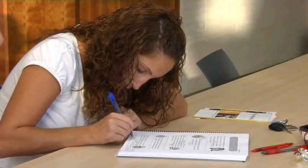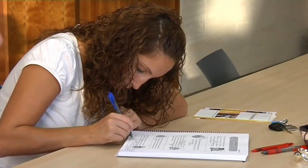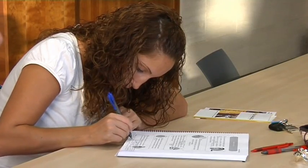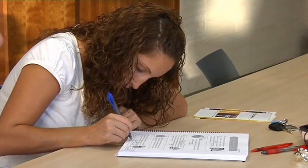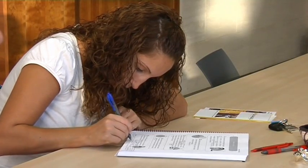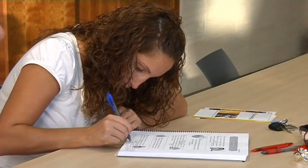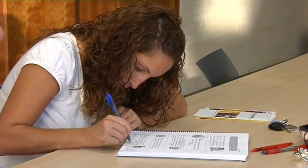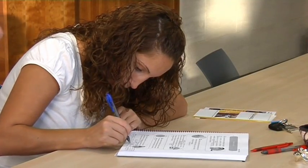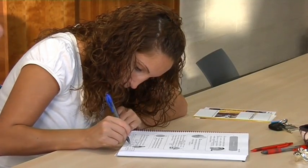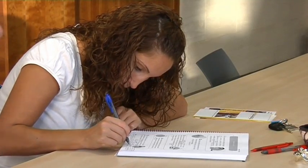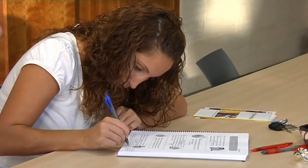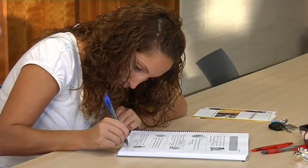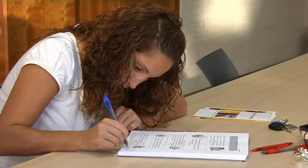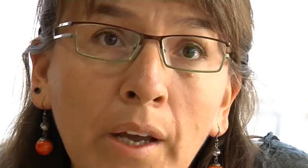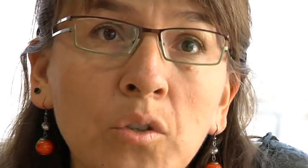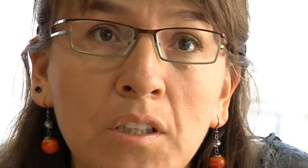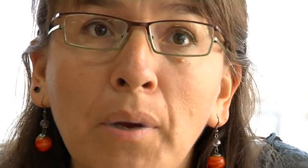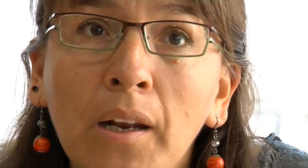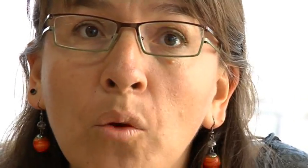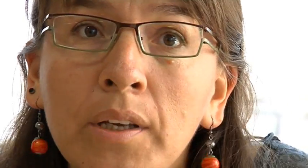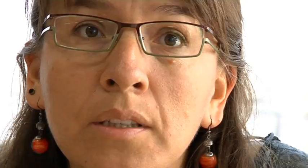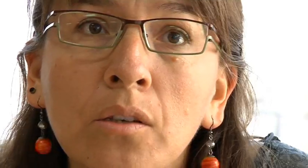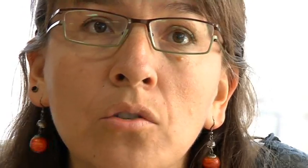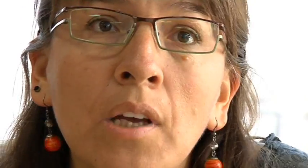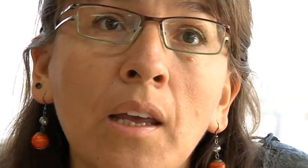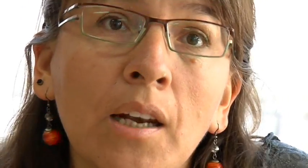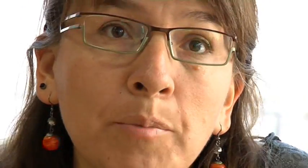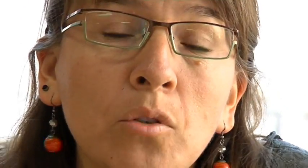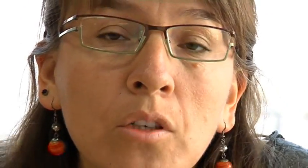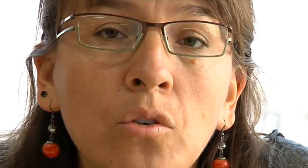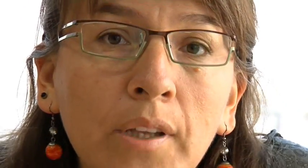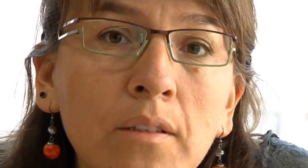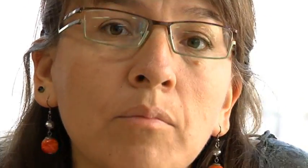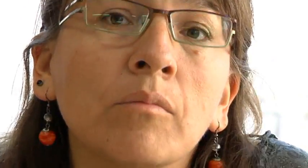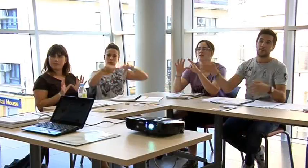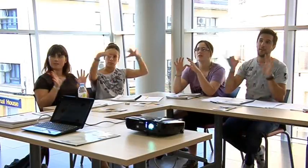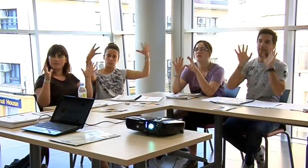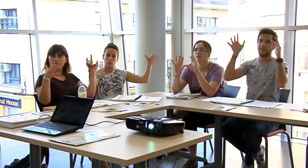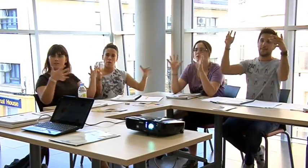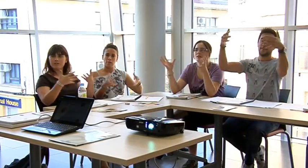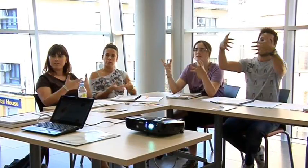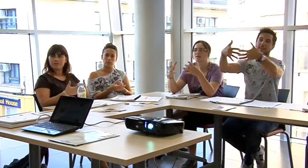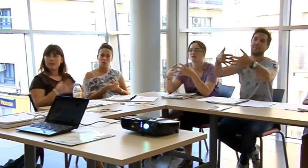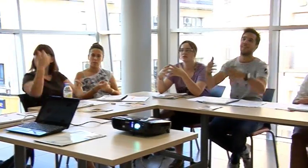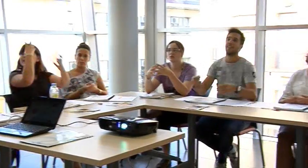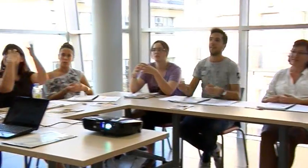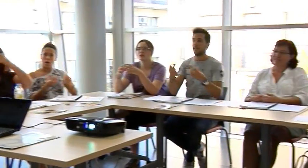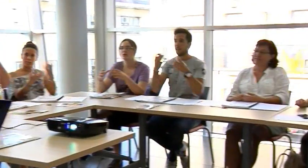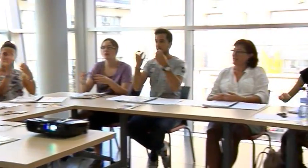vez hayan más funcionarios que sepan la lengua de signos y las personas sordas cómodamente puedan comunicar, ¿no?, cuando vengan